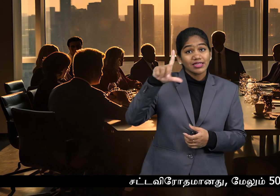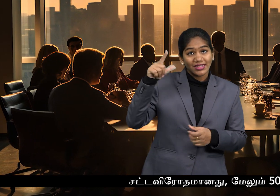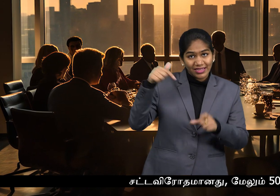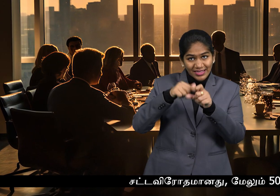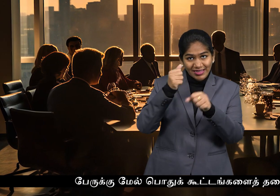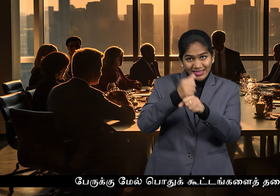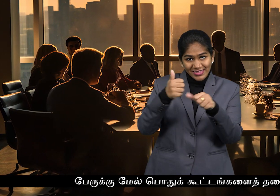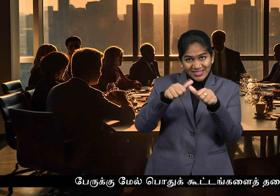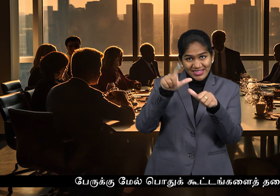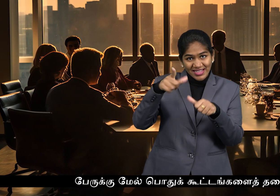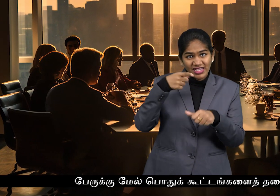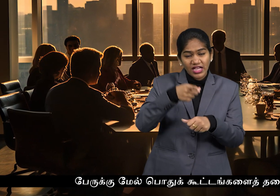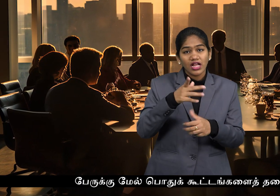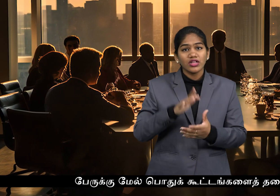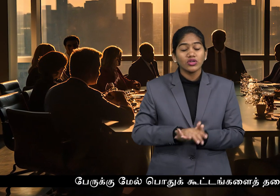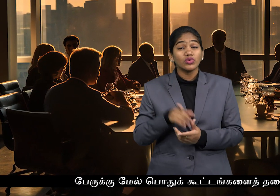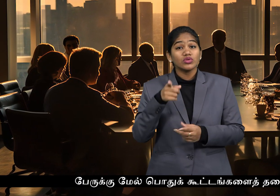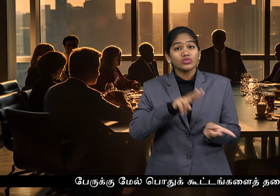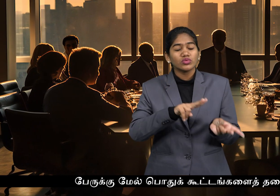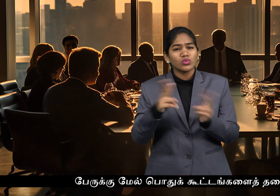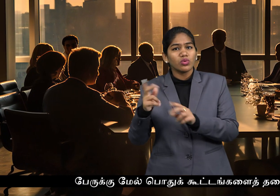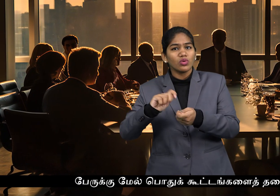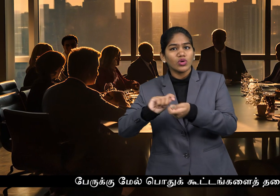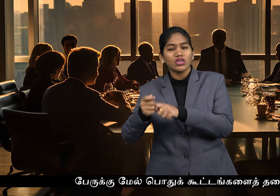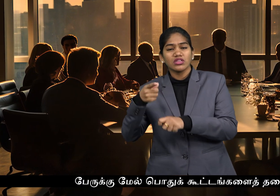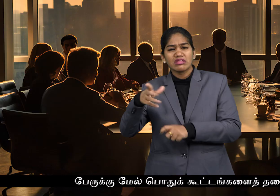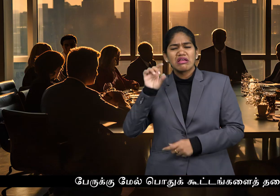பேருக்கு மேல் பொதுக்கூட்டங்களை தடை செய்தது.